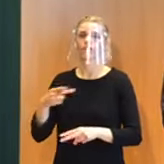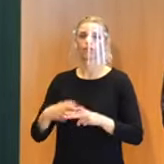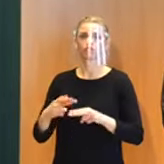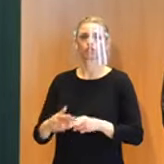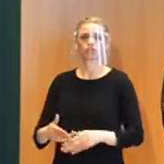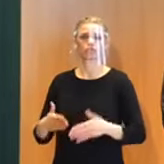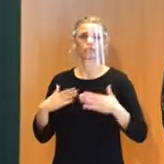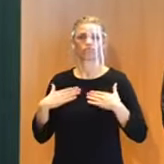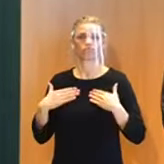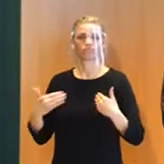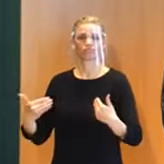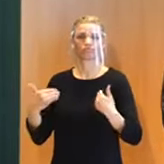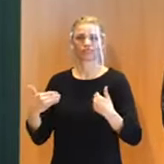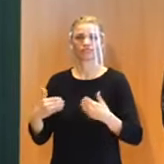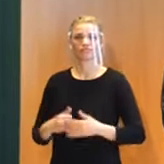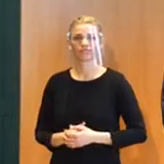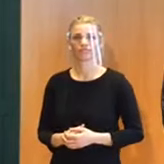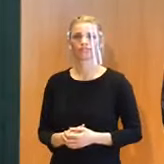seba.